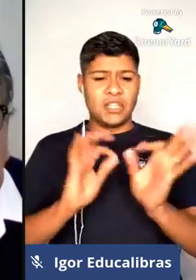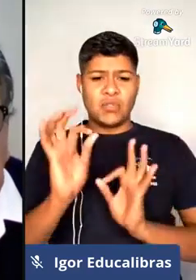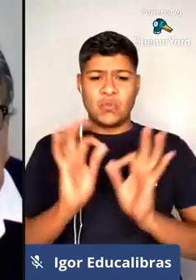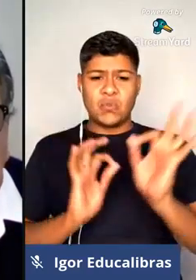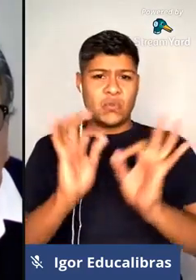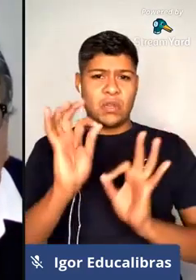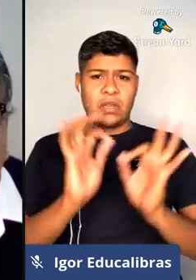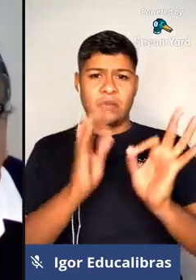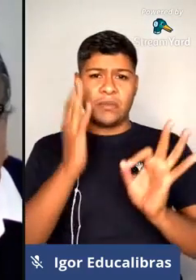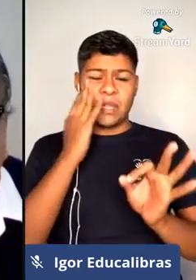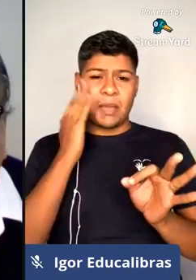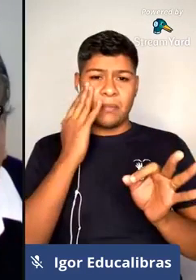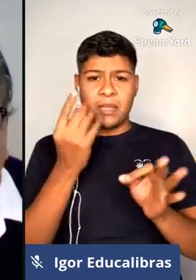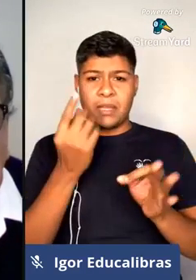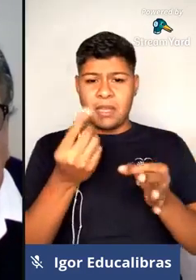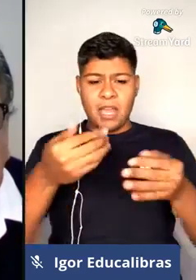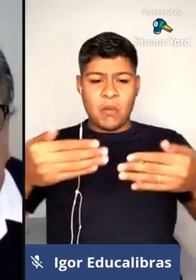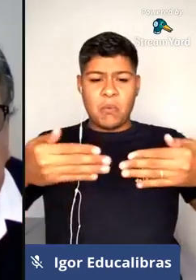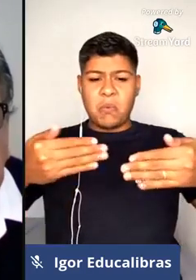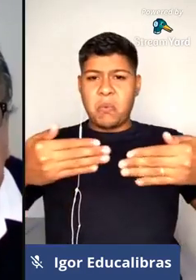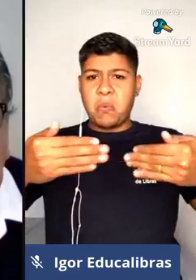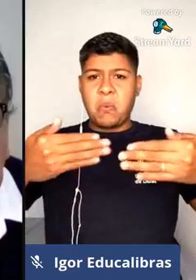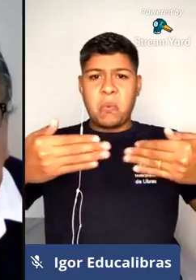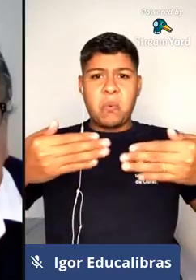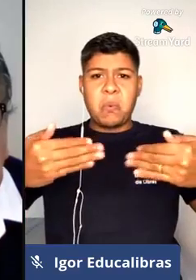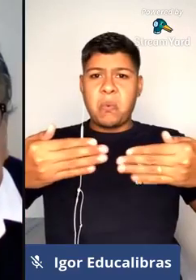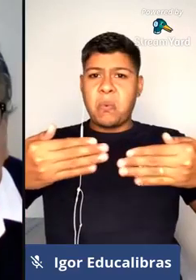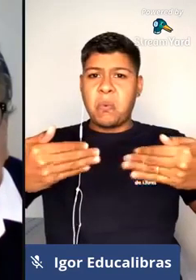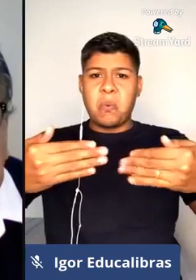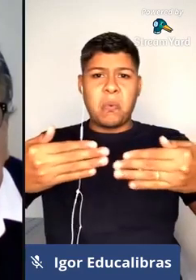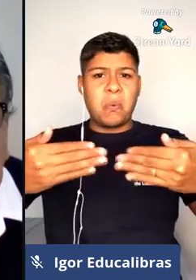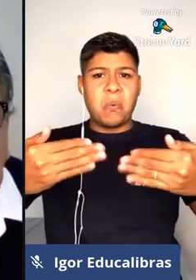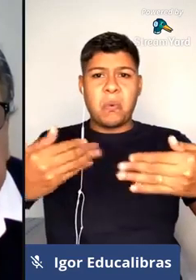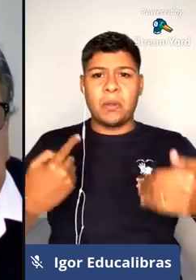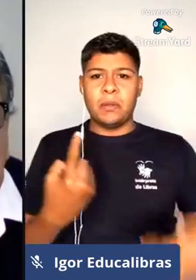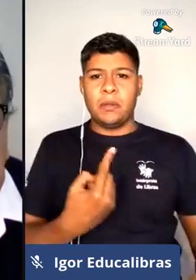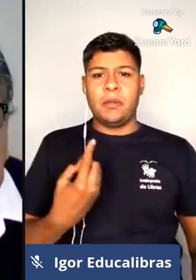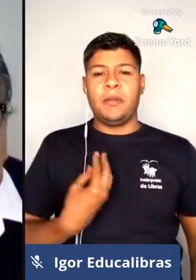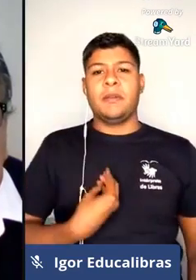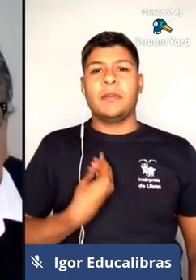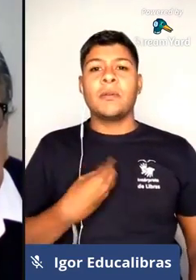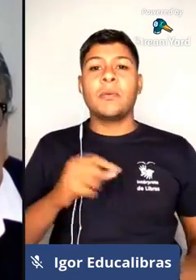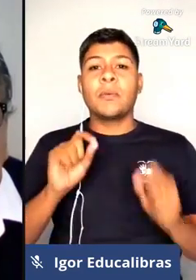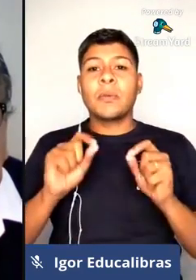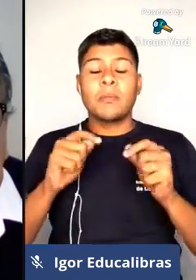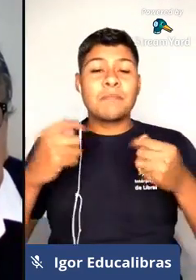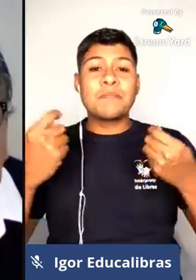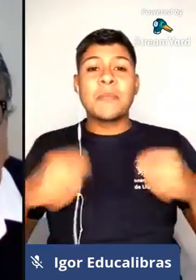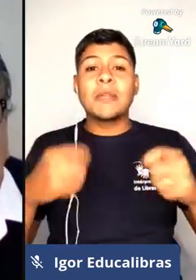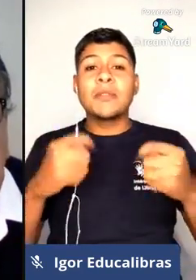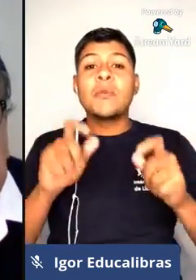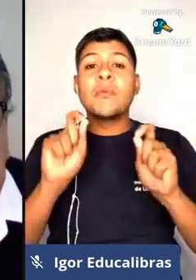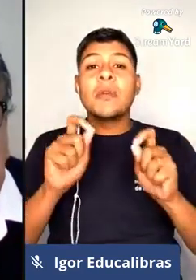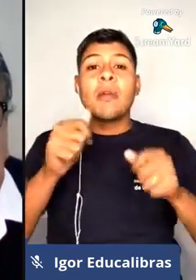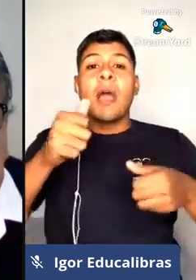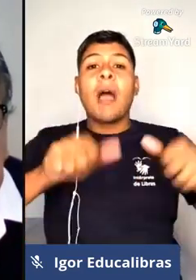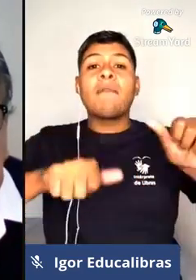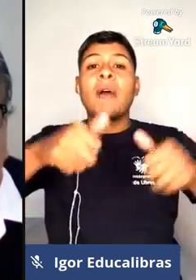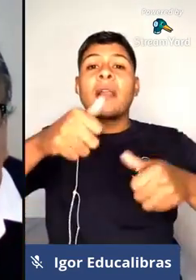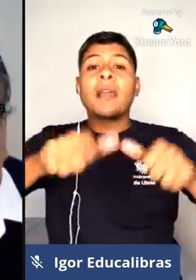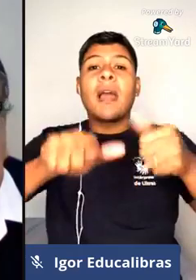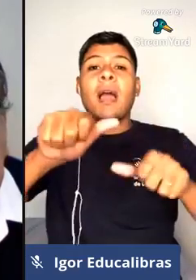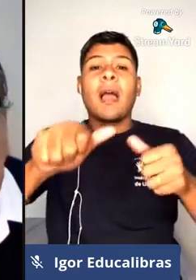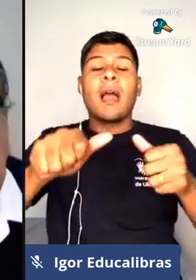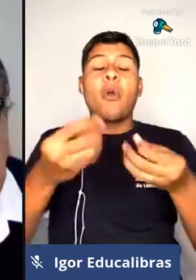no modelo capitalismo, como modelo capitalista como nós vivemos, nós temos necessariamente que avaliar quanto custamos